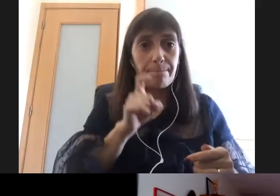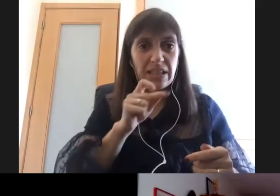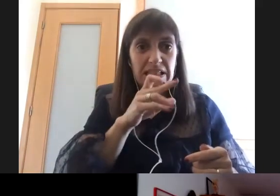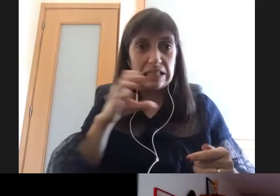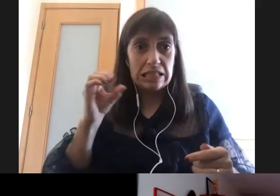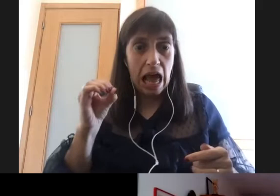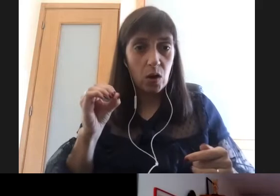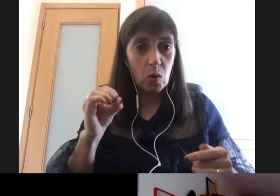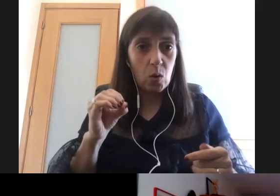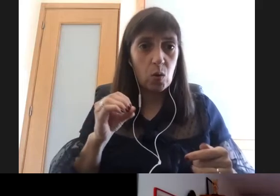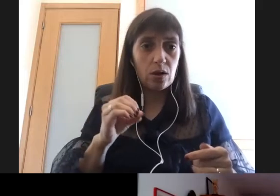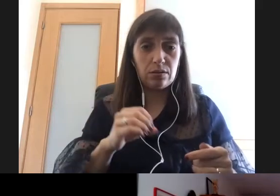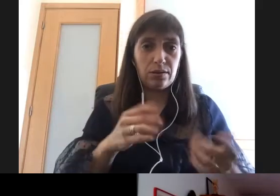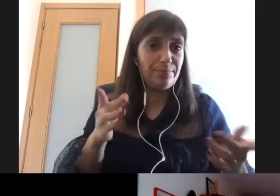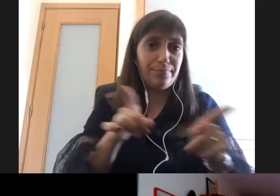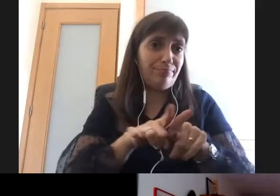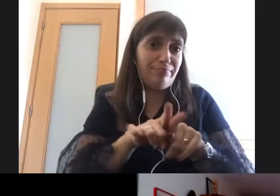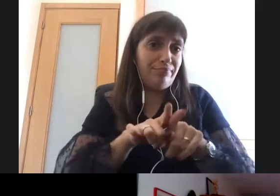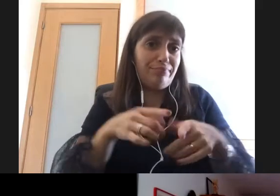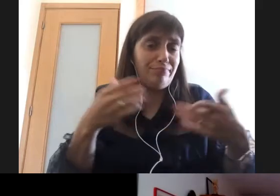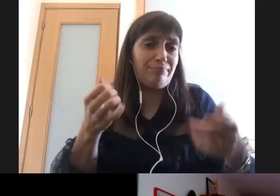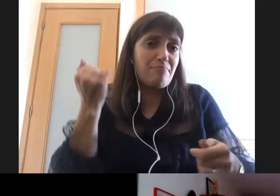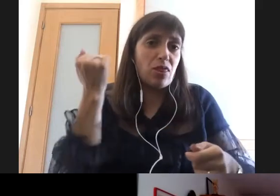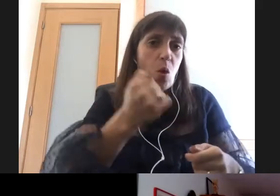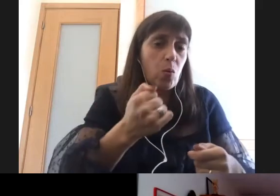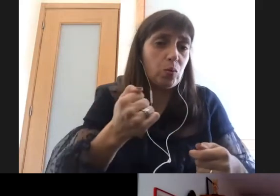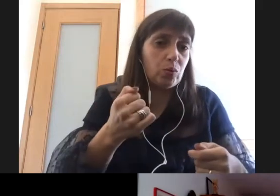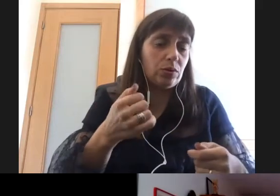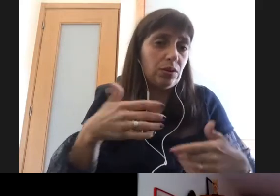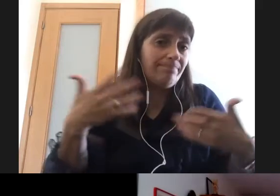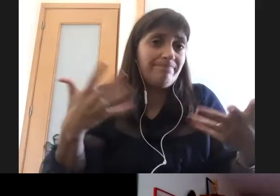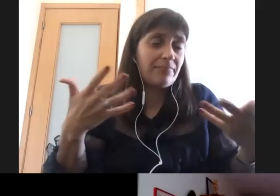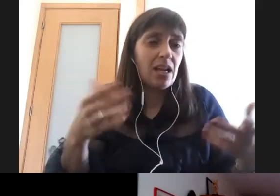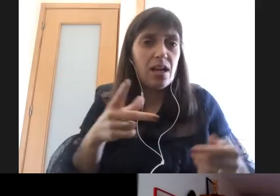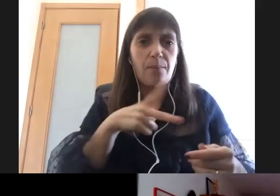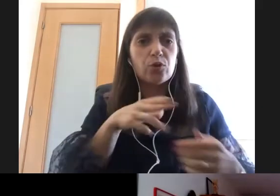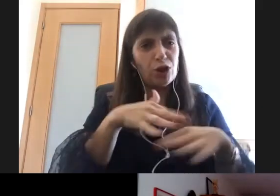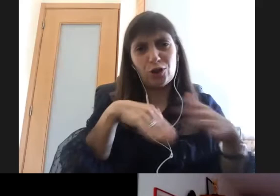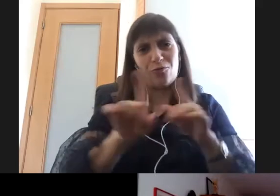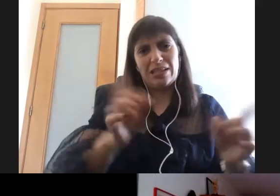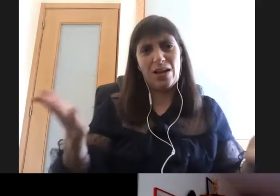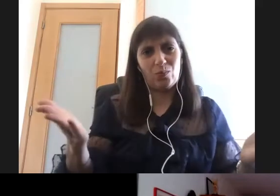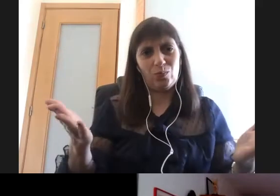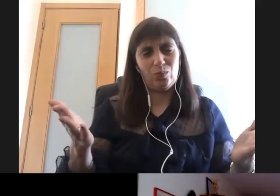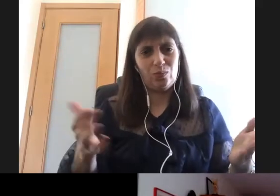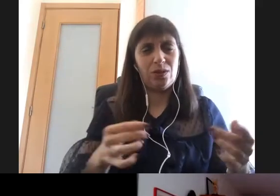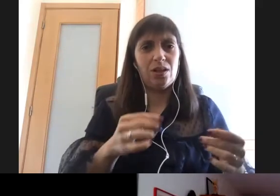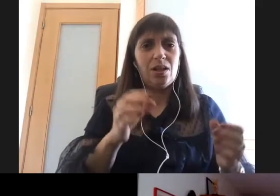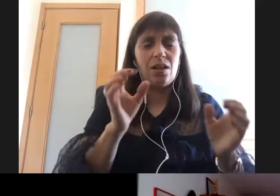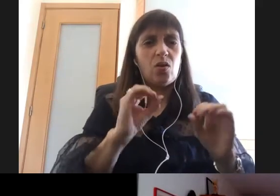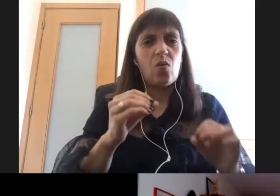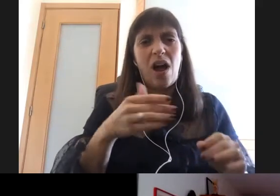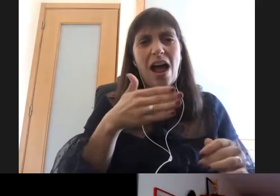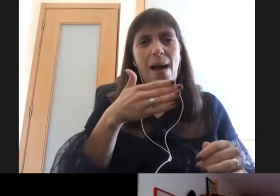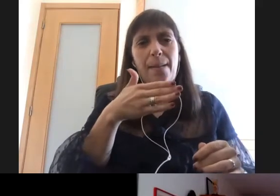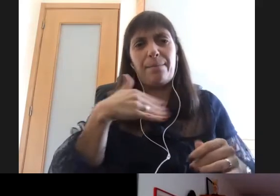passando a espada, matando... Os portugueses não fizeram isso. Não tinham brancas aqui no Brasil, então eles